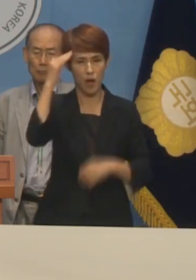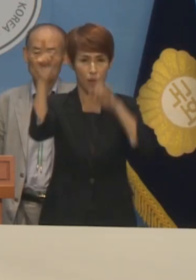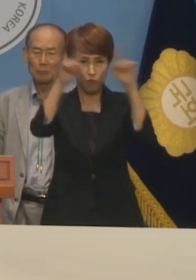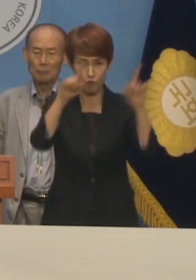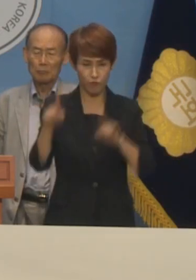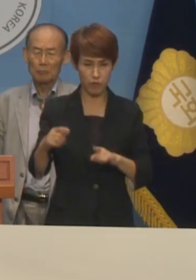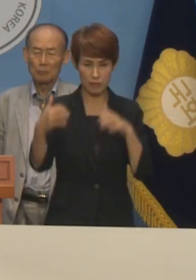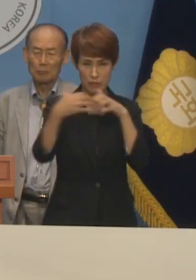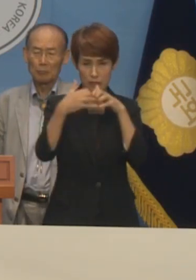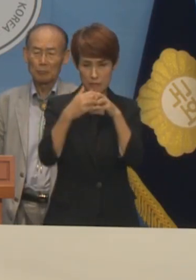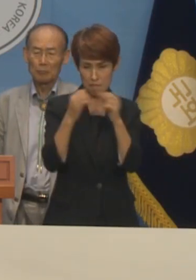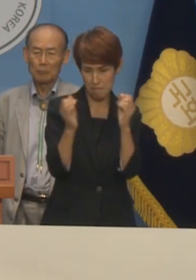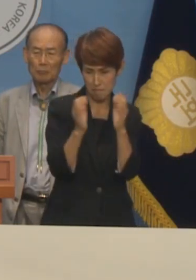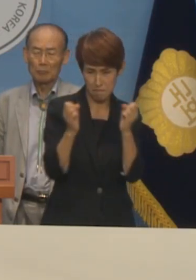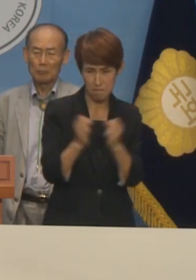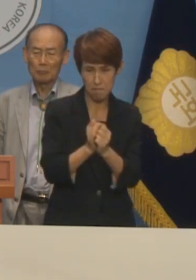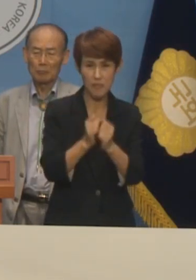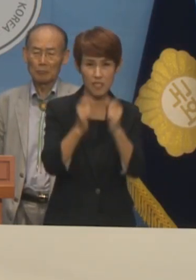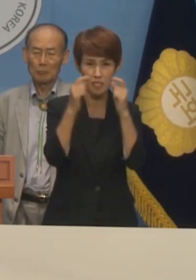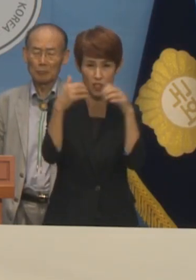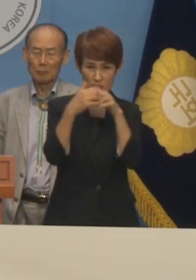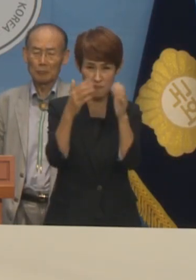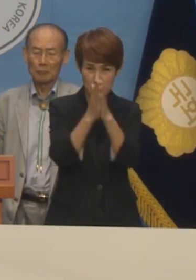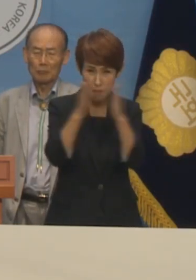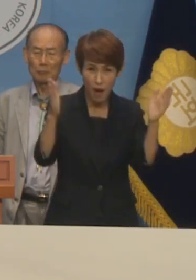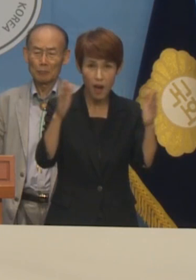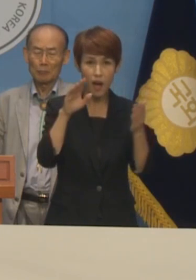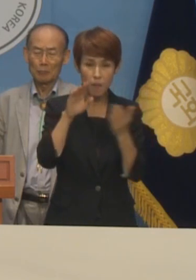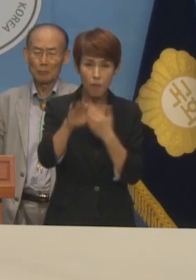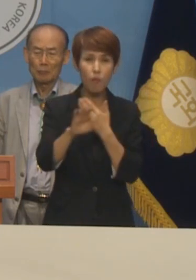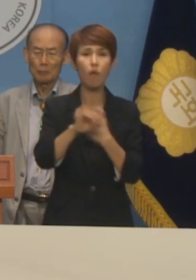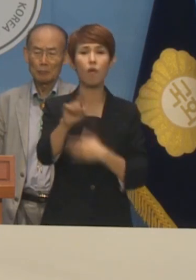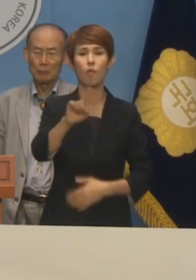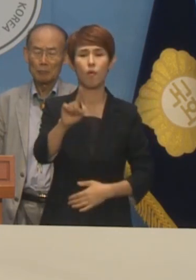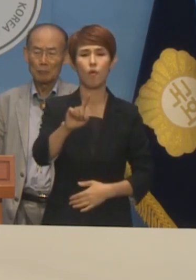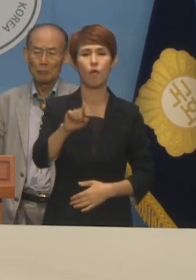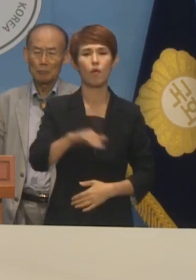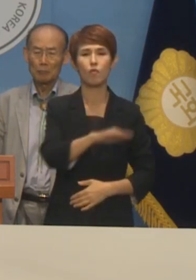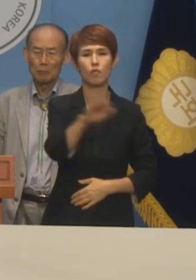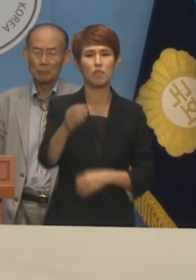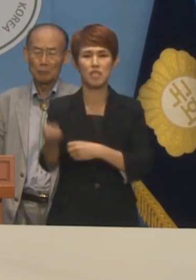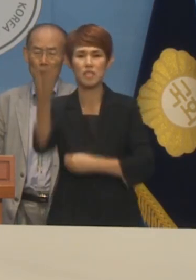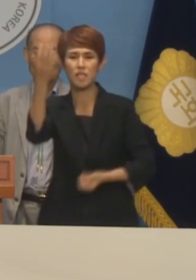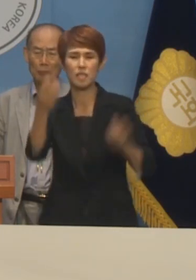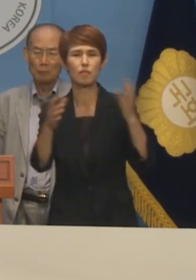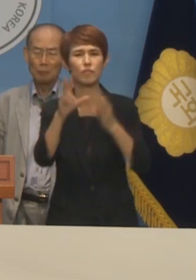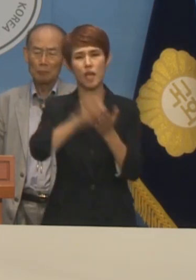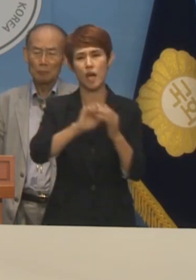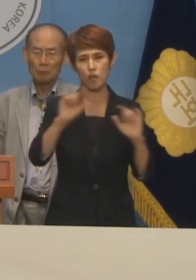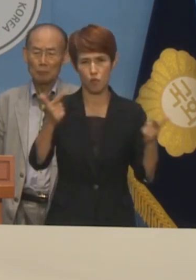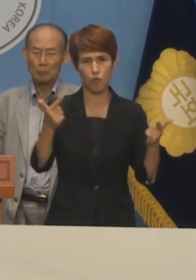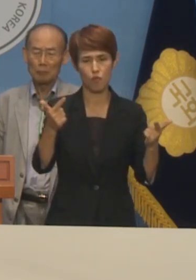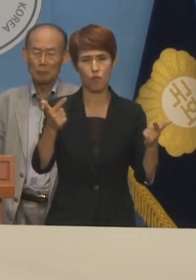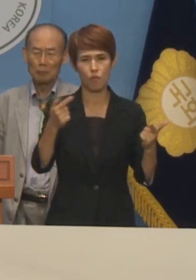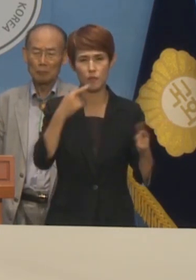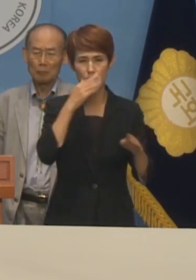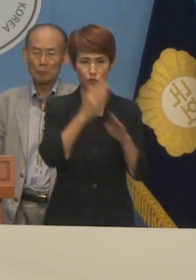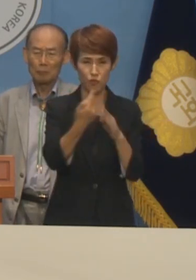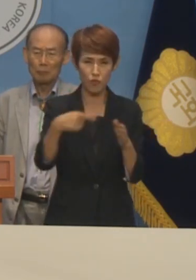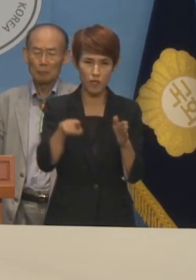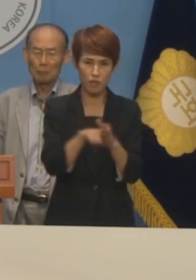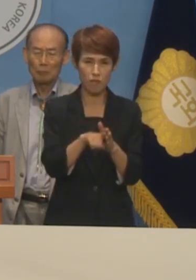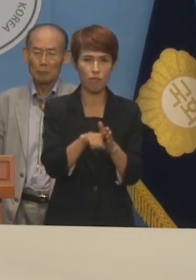전쟁이 터진다면 그것은 누구의 승리를 논하기 전에 그동안 민중이 쌓아올린 물질적